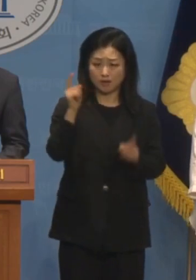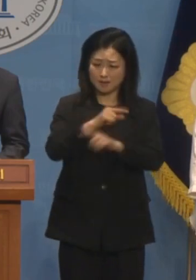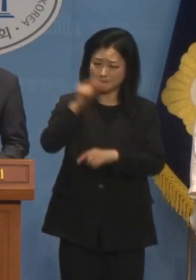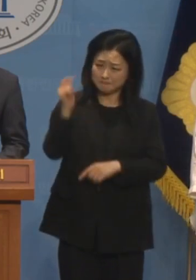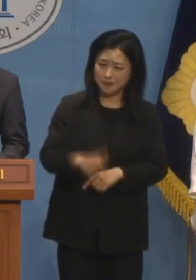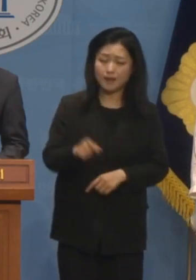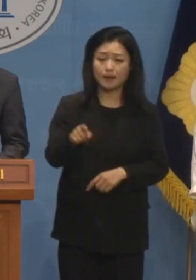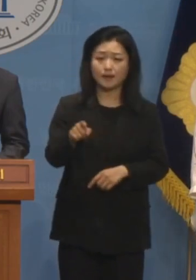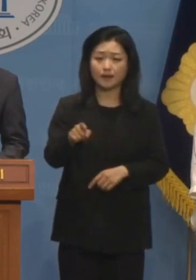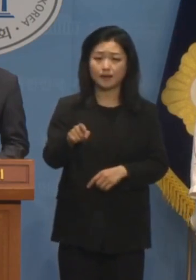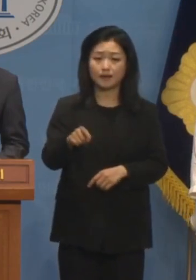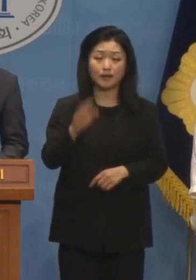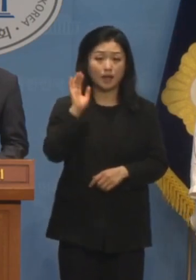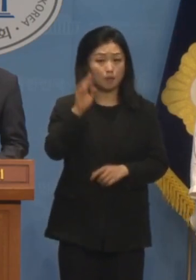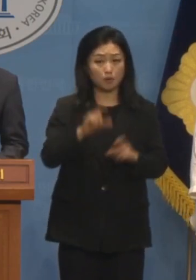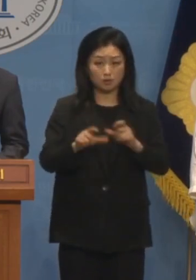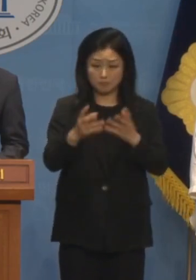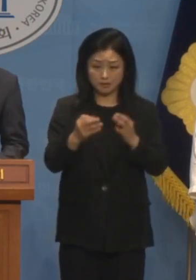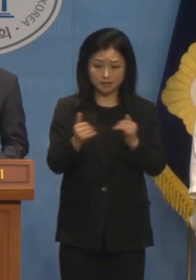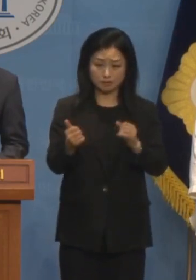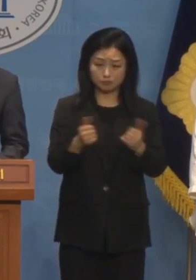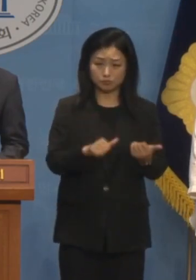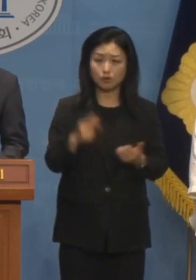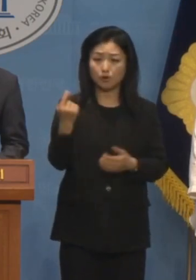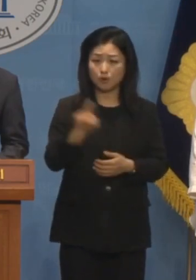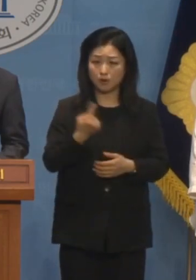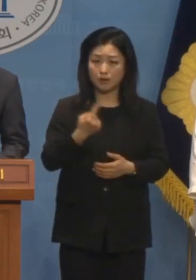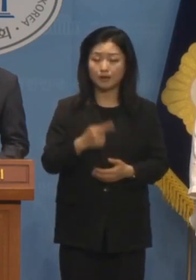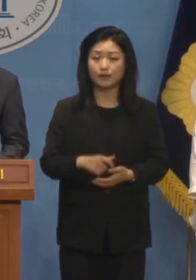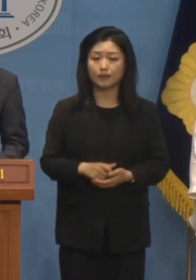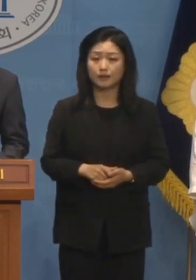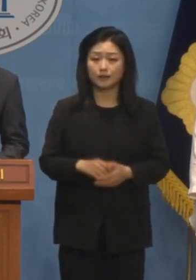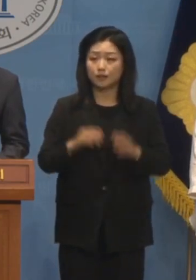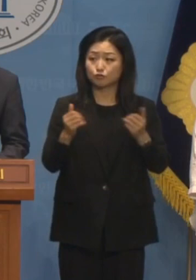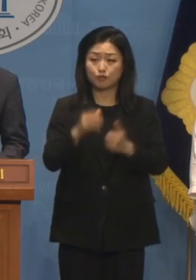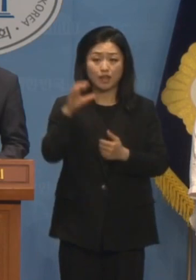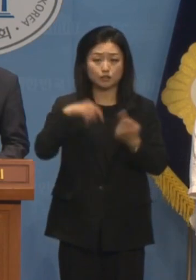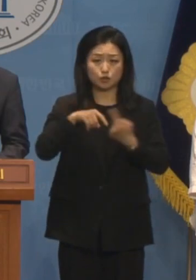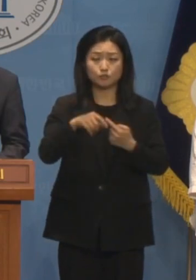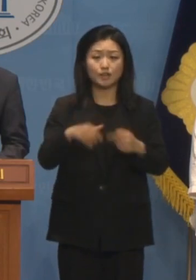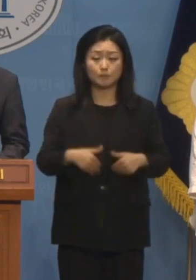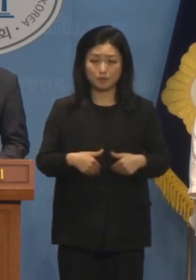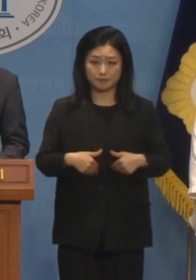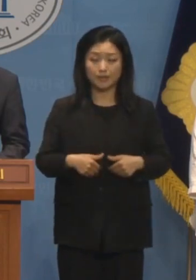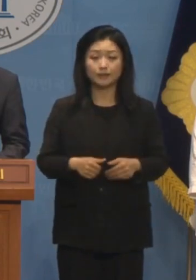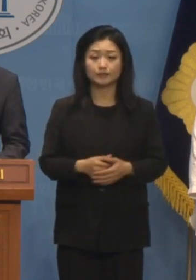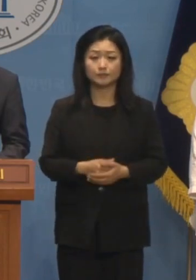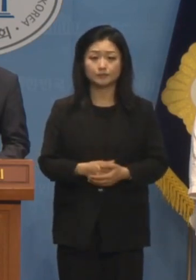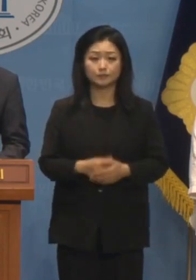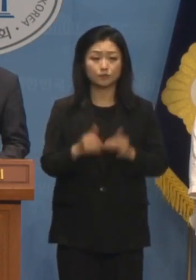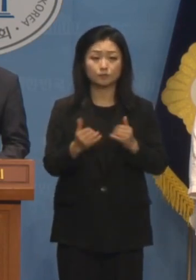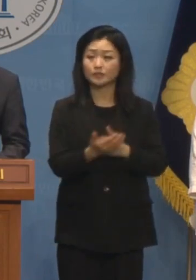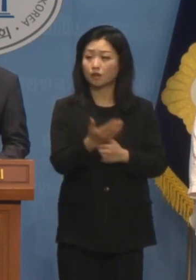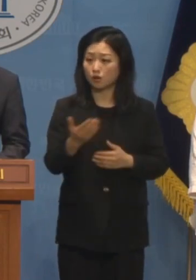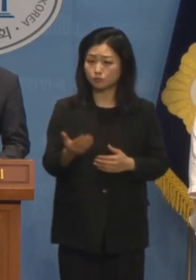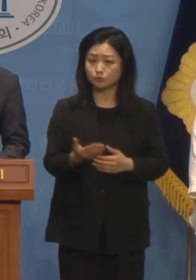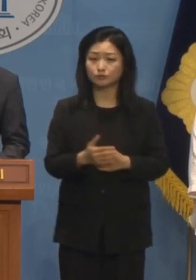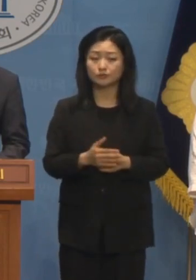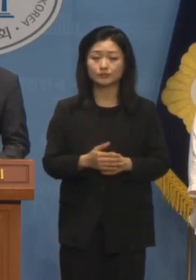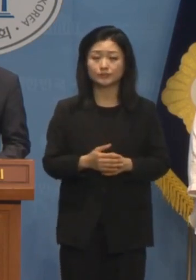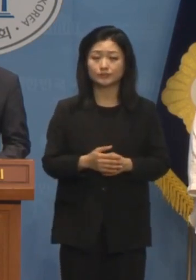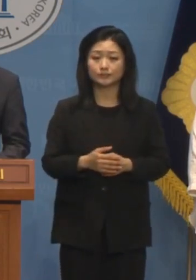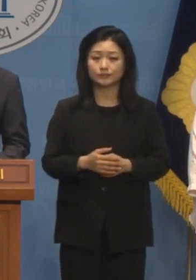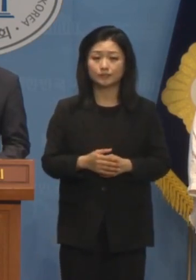한 앞으로도 더 많은 생명이 희생될 것입니다. 국회 청문회가 필요한 이유입니다. 국민 여러분, 언론인